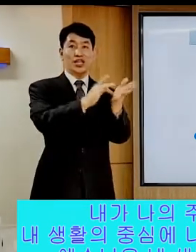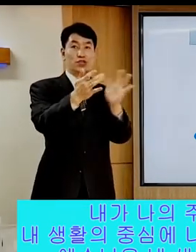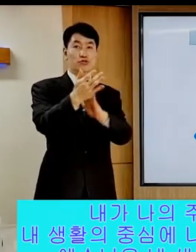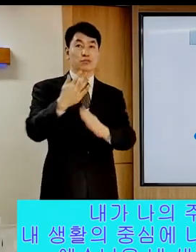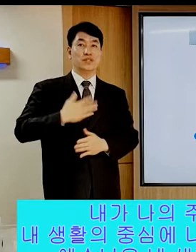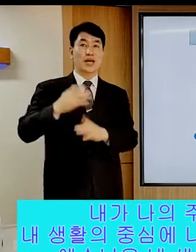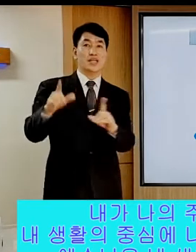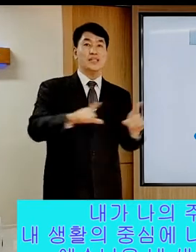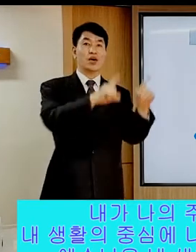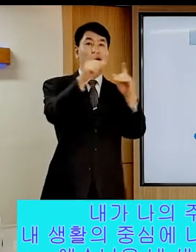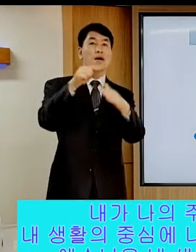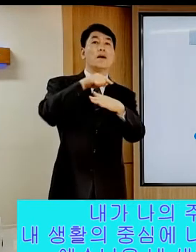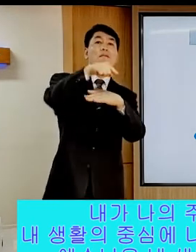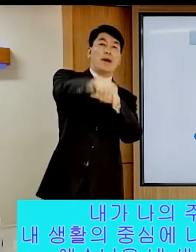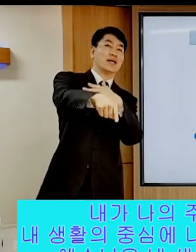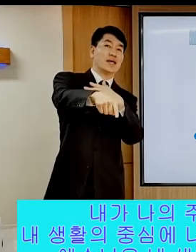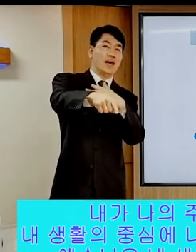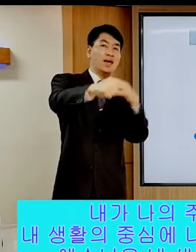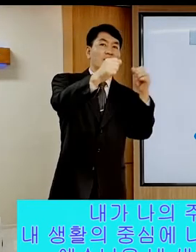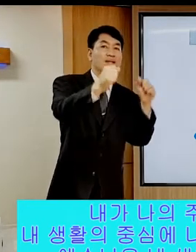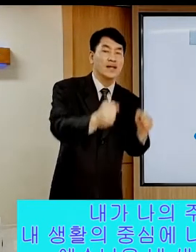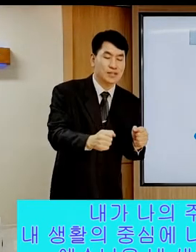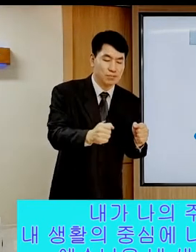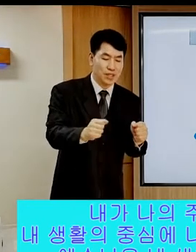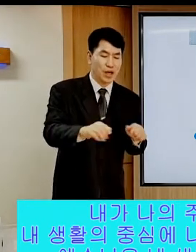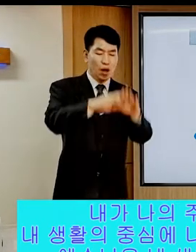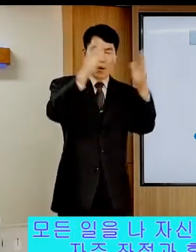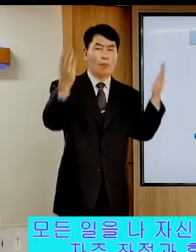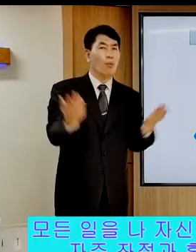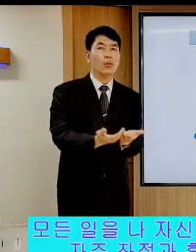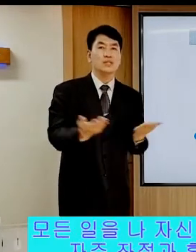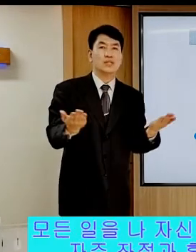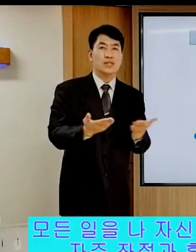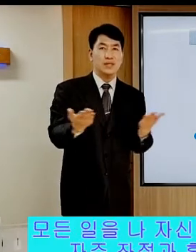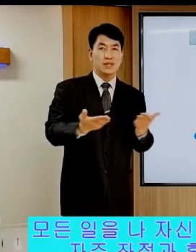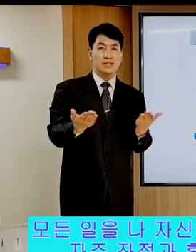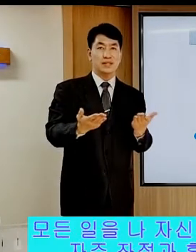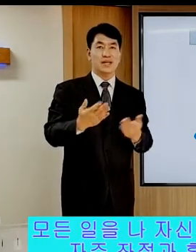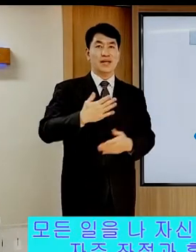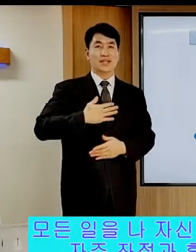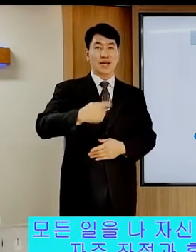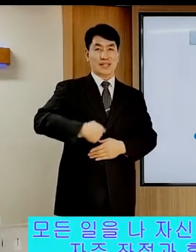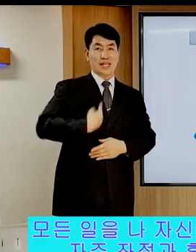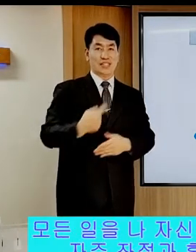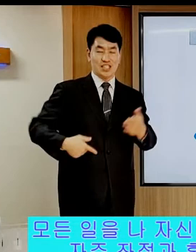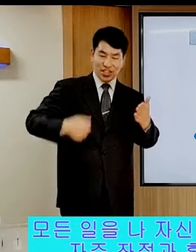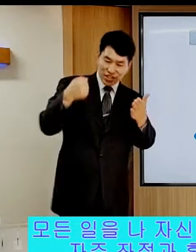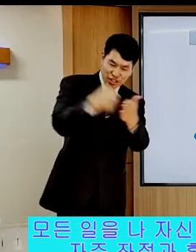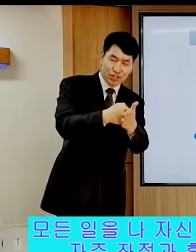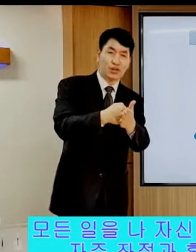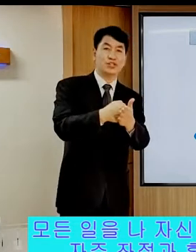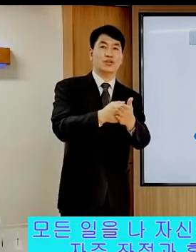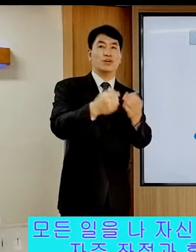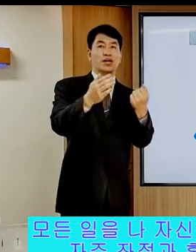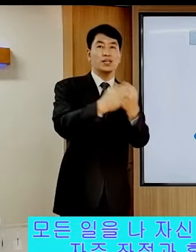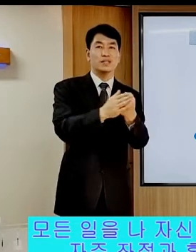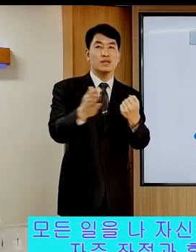예수님은 내 생활 밖에 계십니다. 모든 일을 나 자신이 결정하기